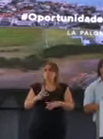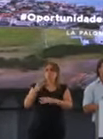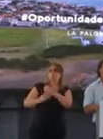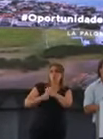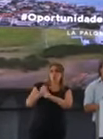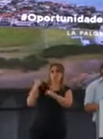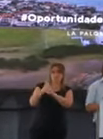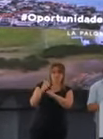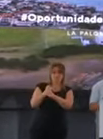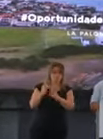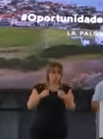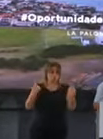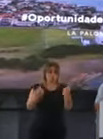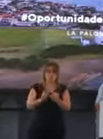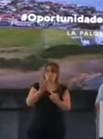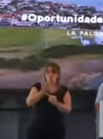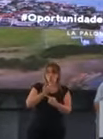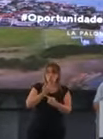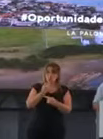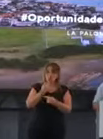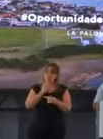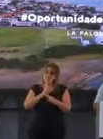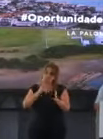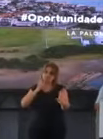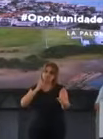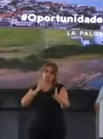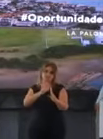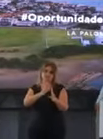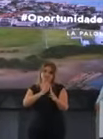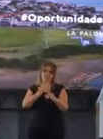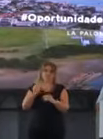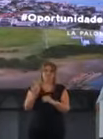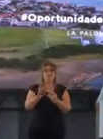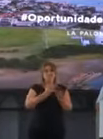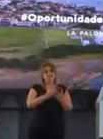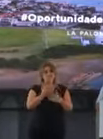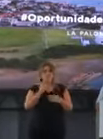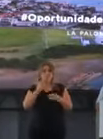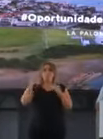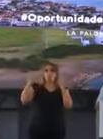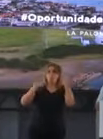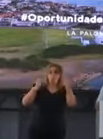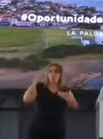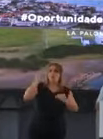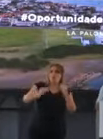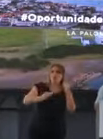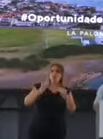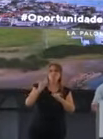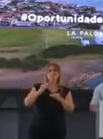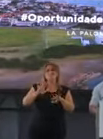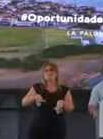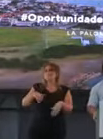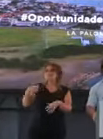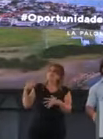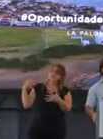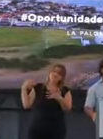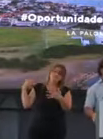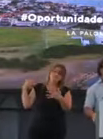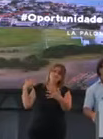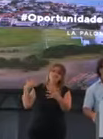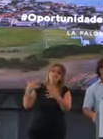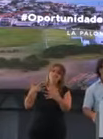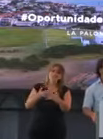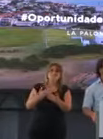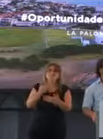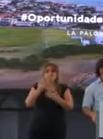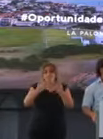4 años de trabajo como a nosotros nos gusta, en el mano a mano. Esa preocupación histórica que